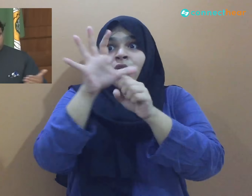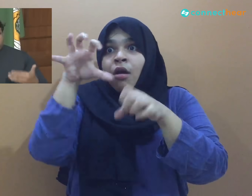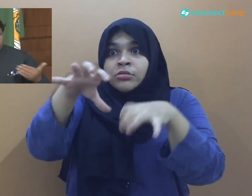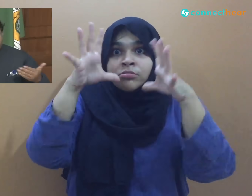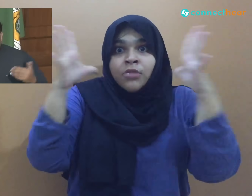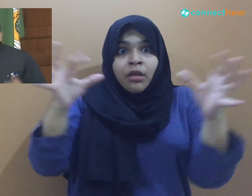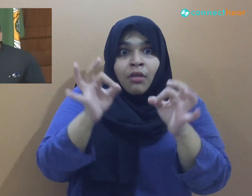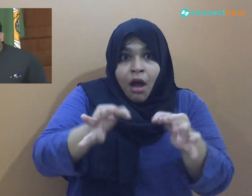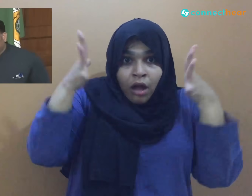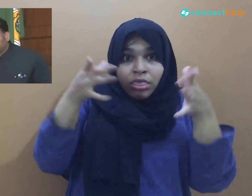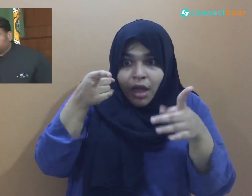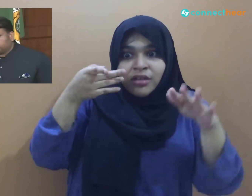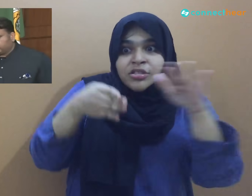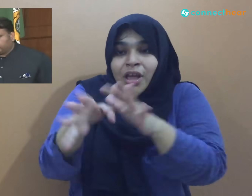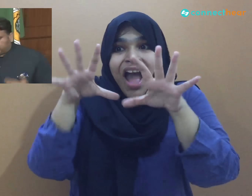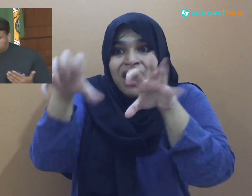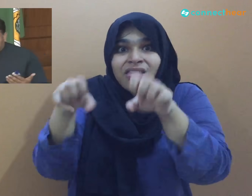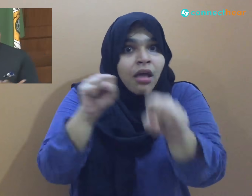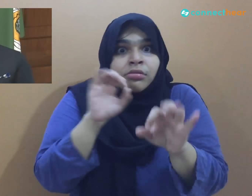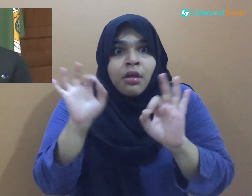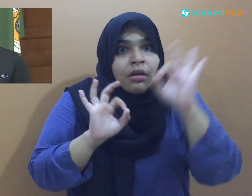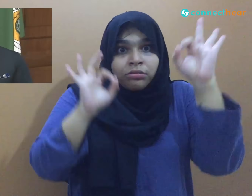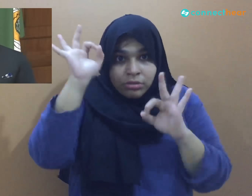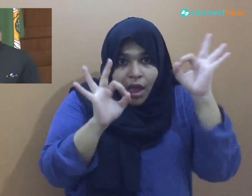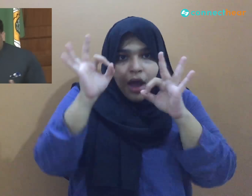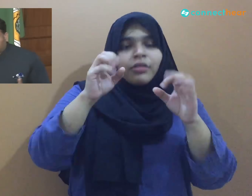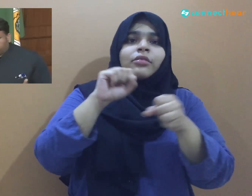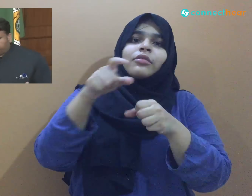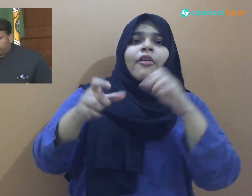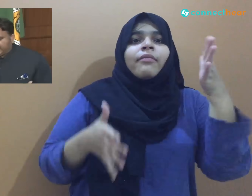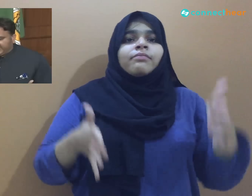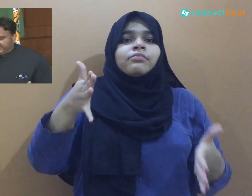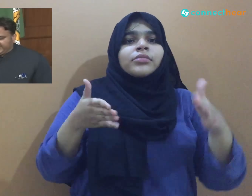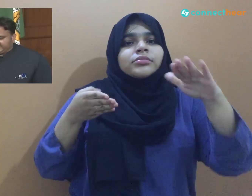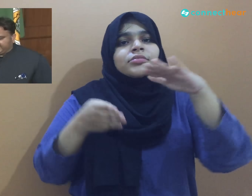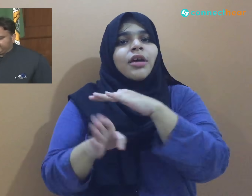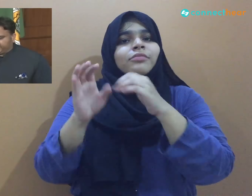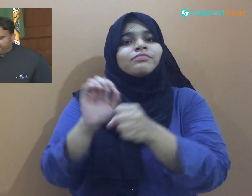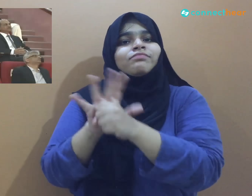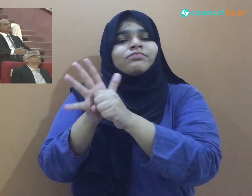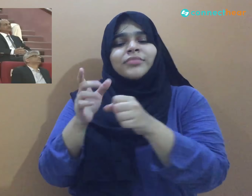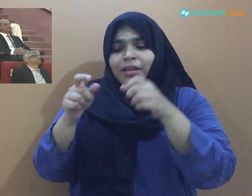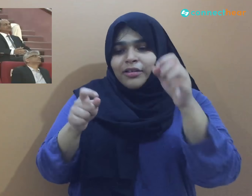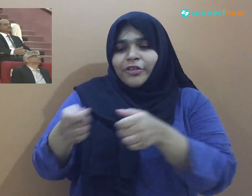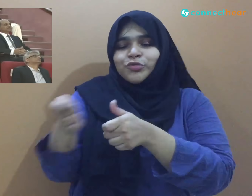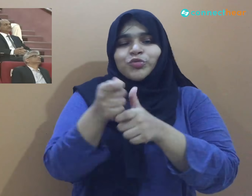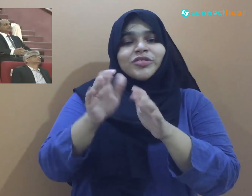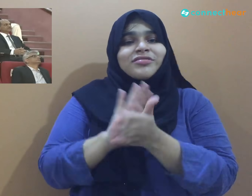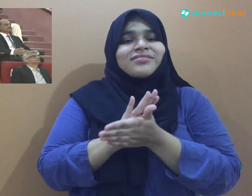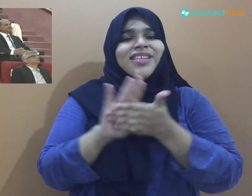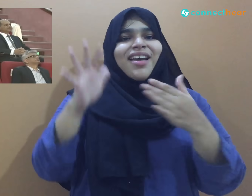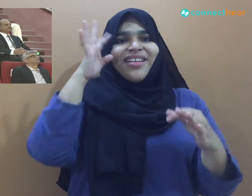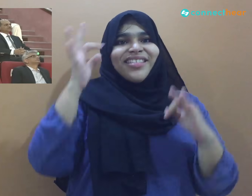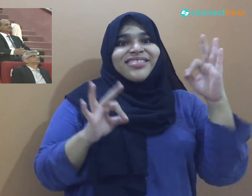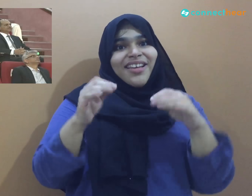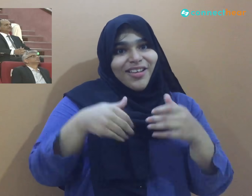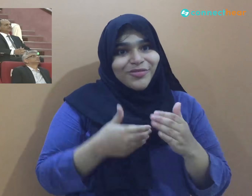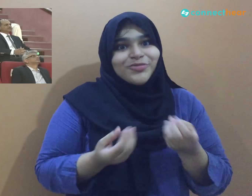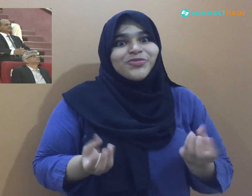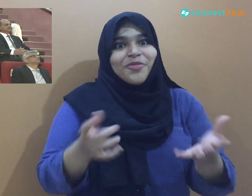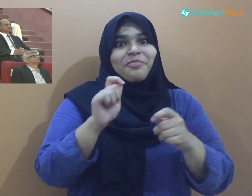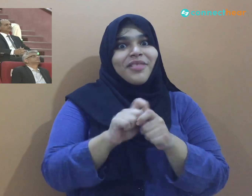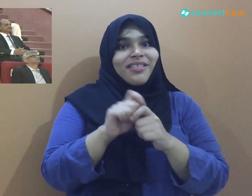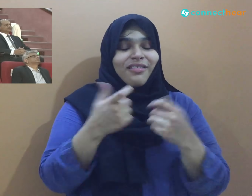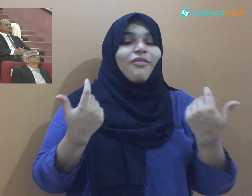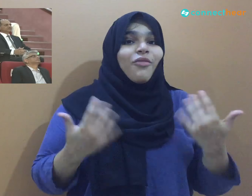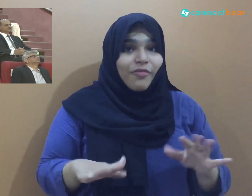ہے, کیونکہ وہاں پہ ہیومن ٹچ جو جانا جو ہے وہ پرابلم ہے. یہ سر پرائیویٹ سیکٹر کا تھوڑا سا, پرائیویٹ سیکٹر میں سر چونکہ